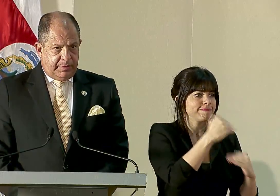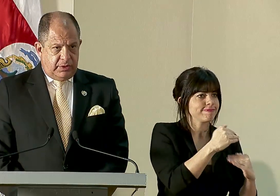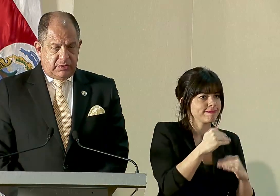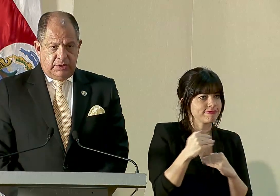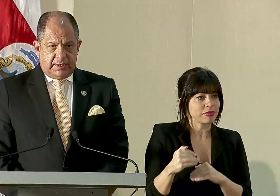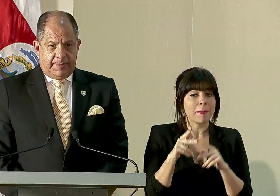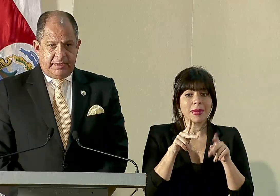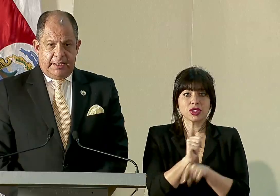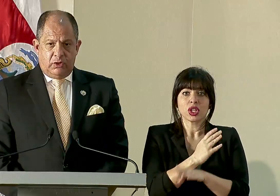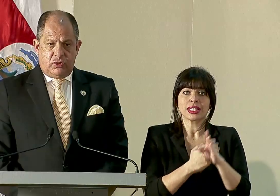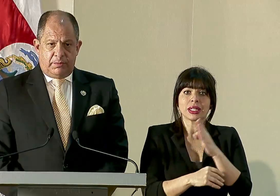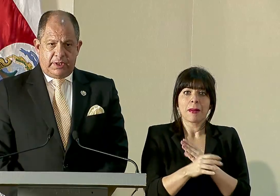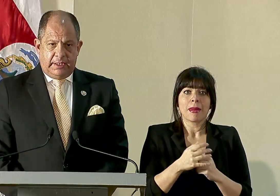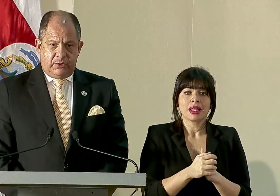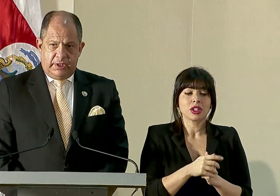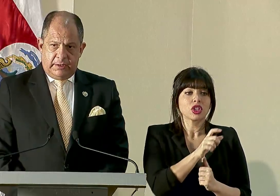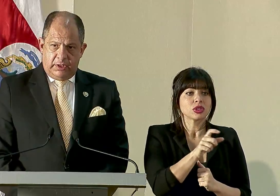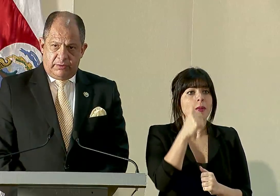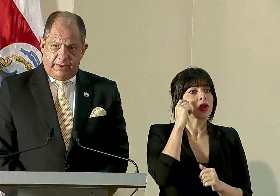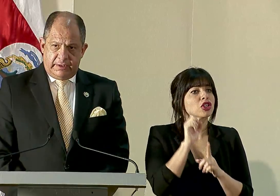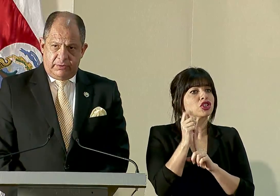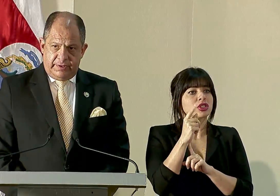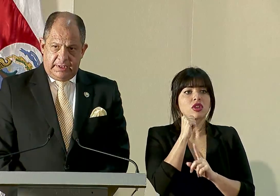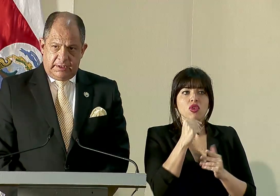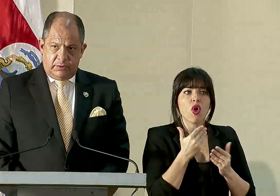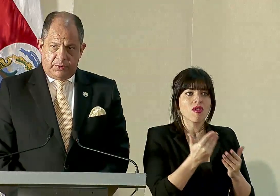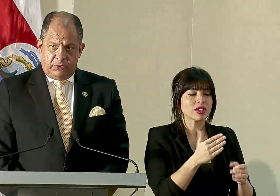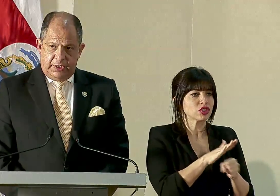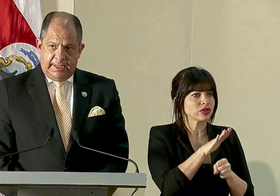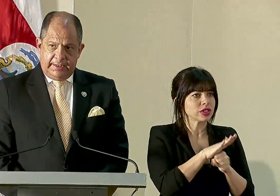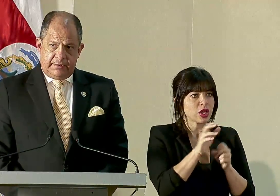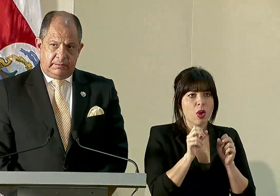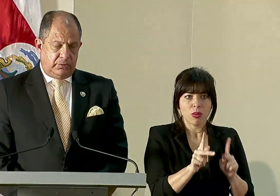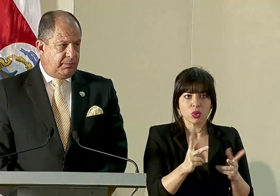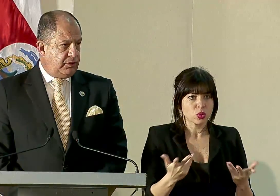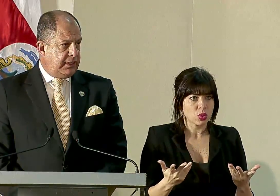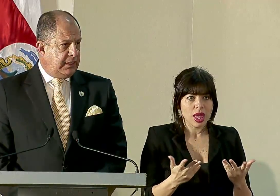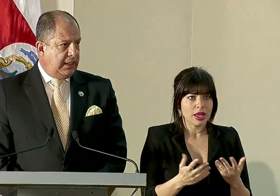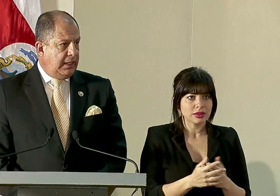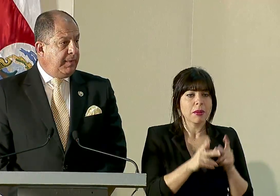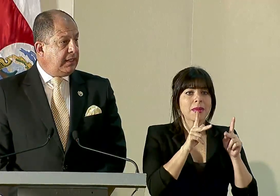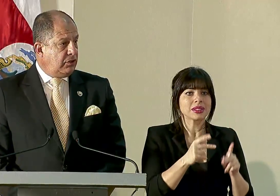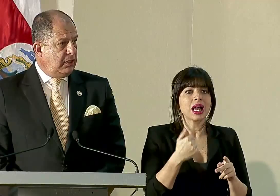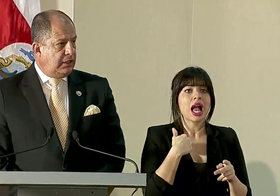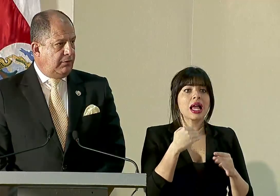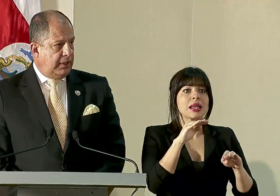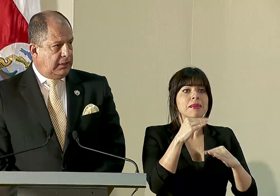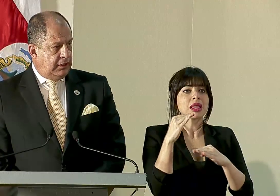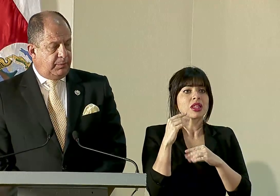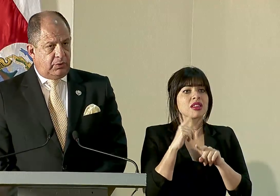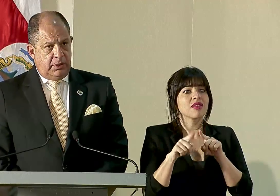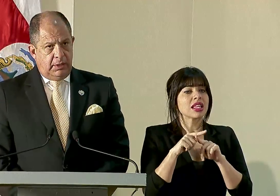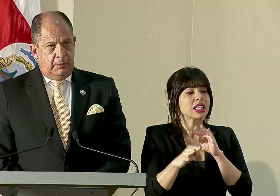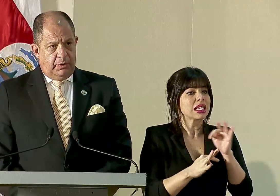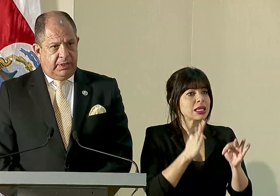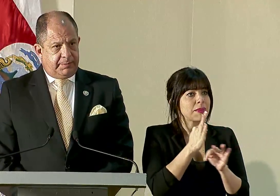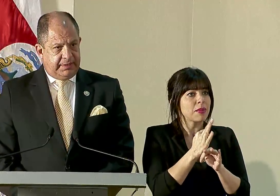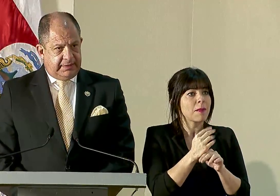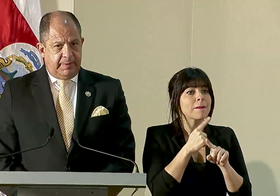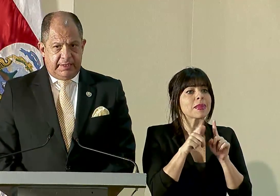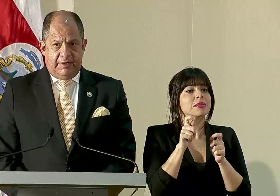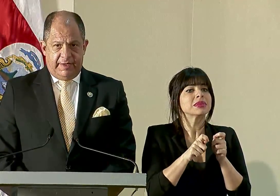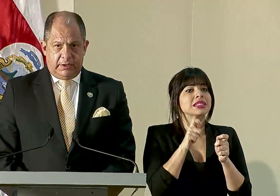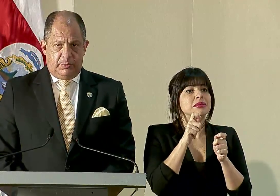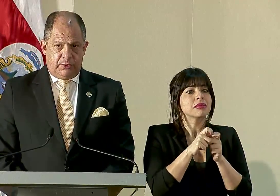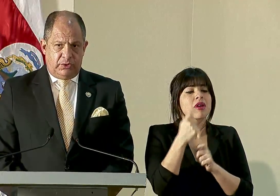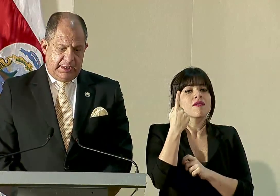Las personas con discapacidad lo son porque la sociedad no les ofrece suficientes oportunidades. Son personas que tienen limitaciones de diferente tipo, pero es